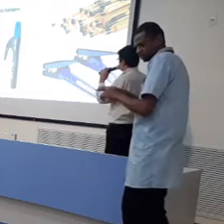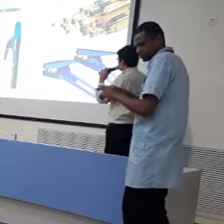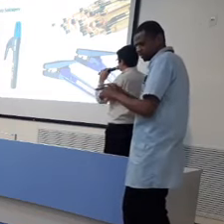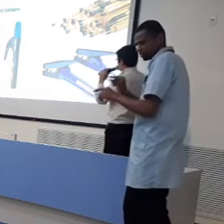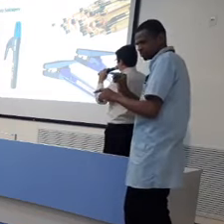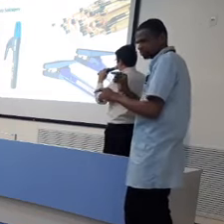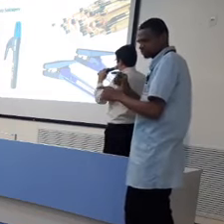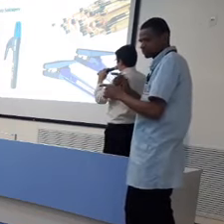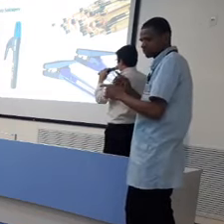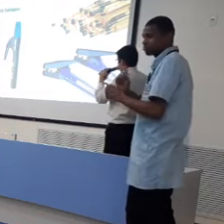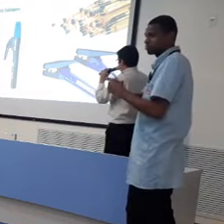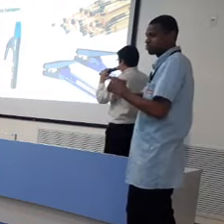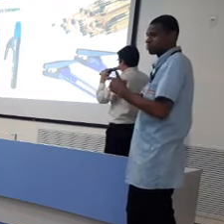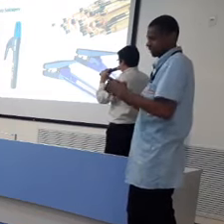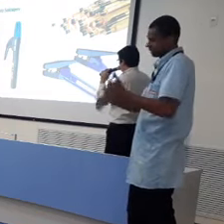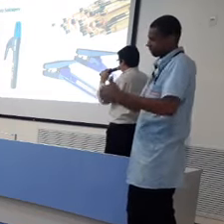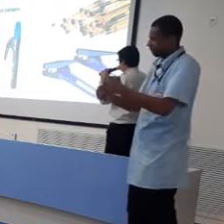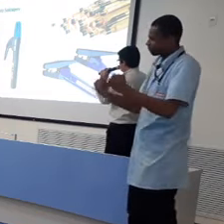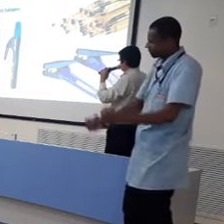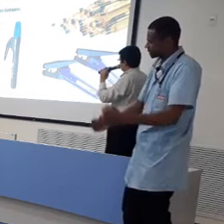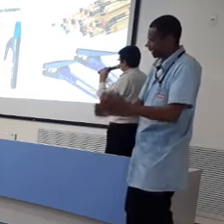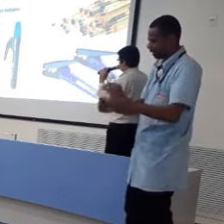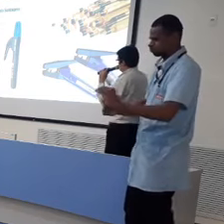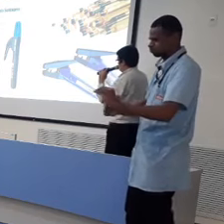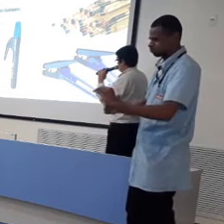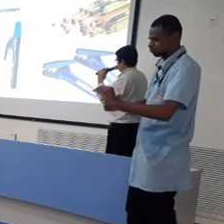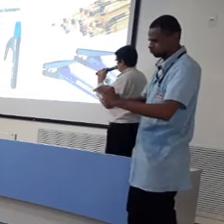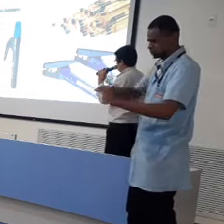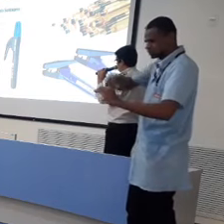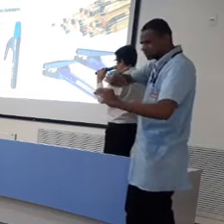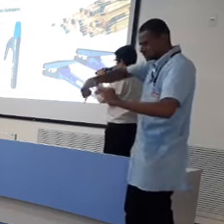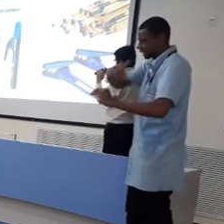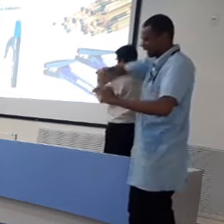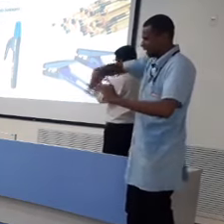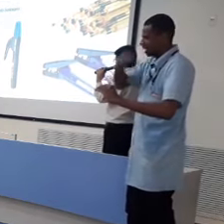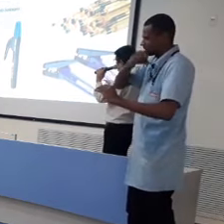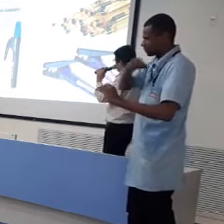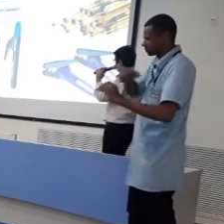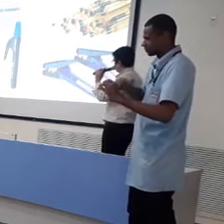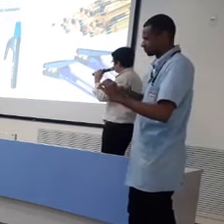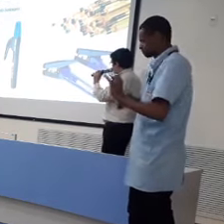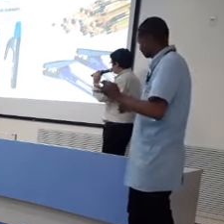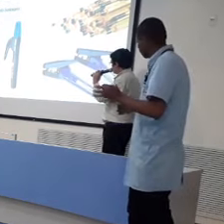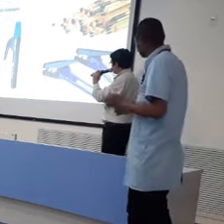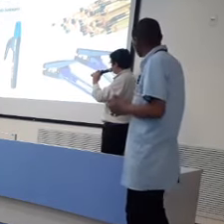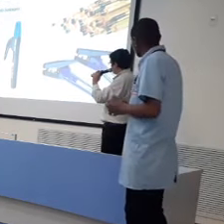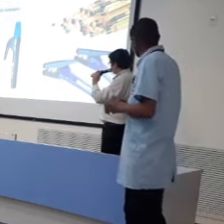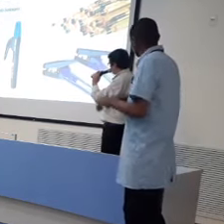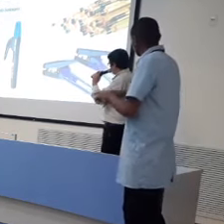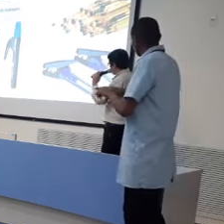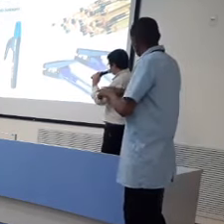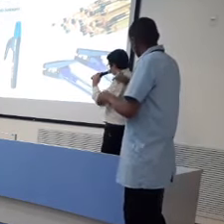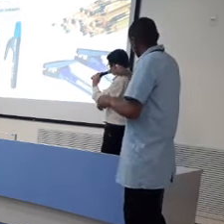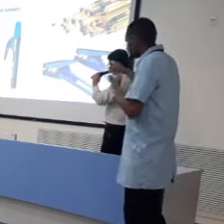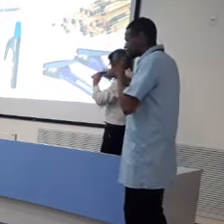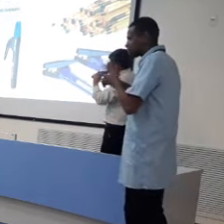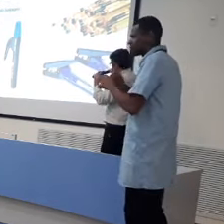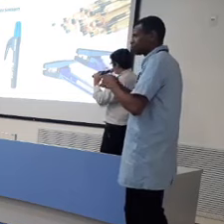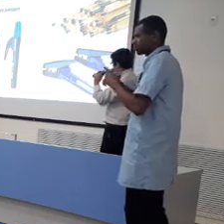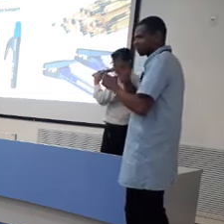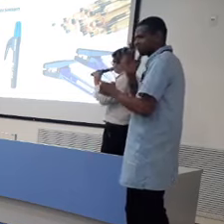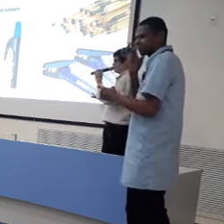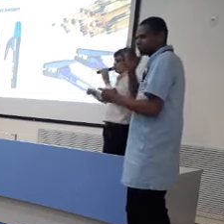em consideração. Outra coisa, pessoal, dessa tocha aqui é a facilidade de trabalho, porque aqui, ó,